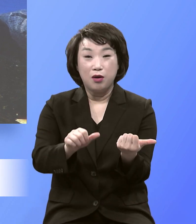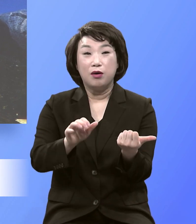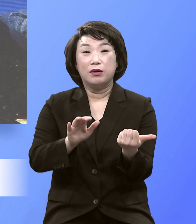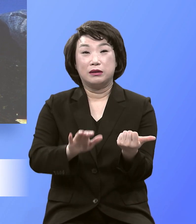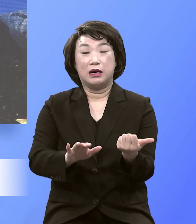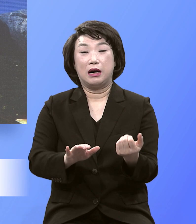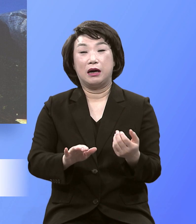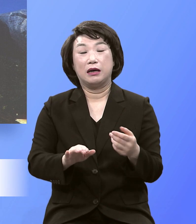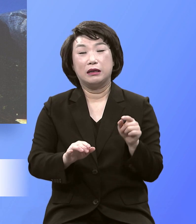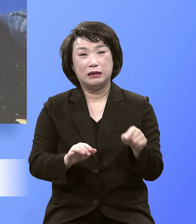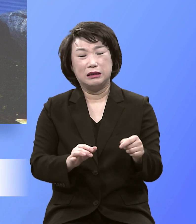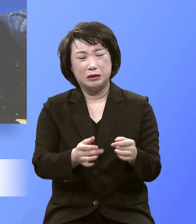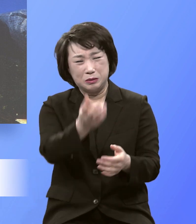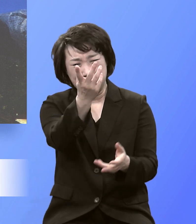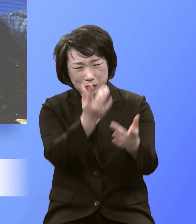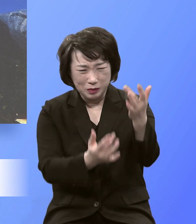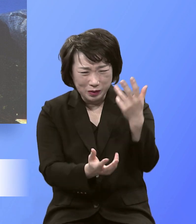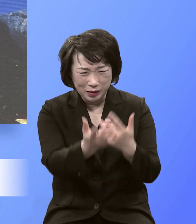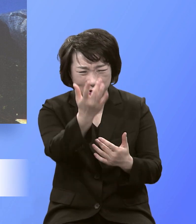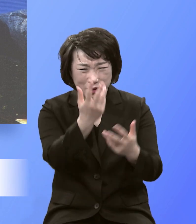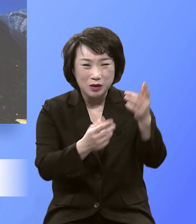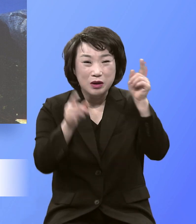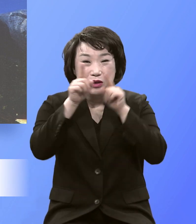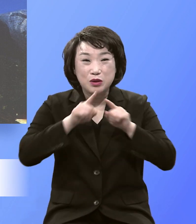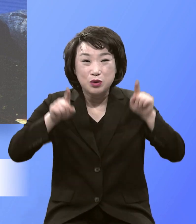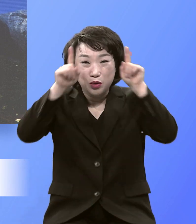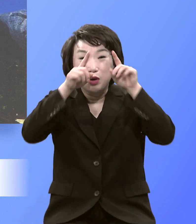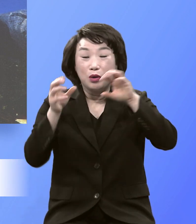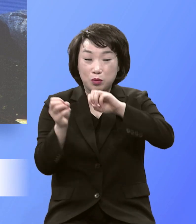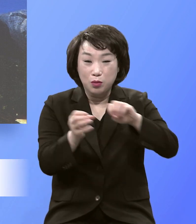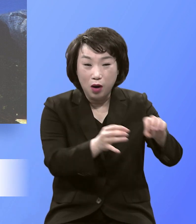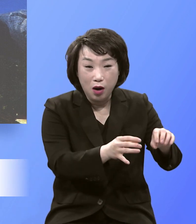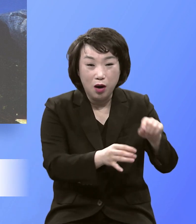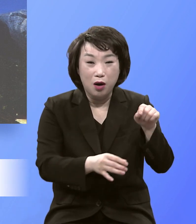끓어오르는 불꽃 지옥에 던져질 때